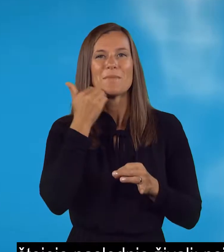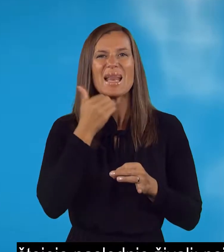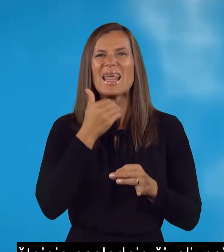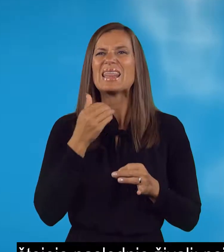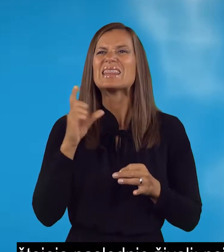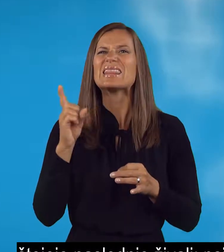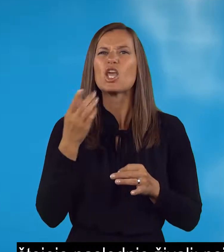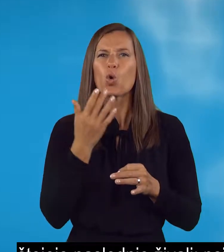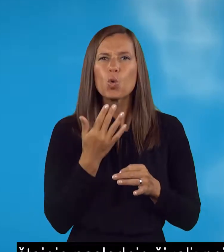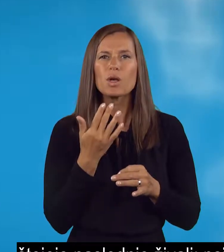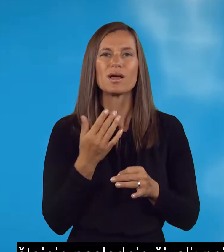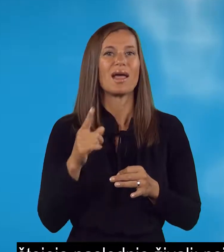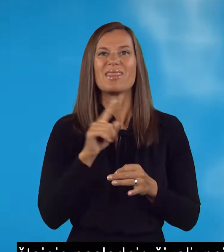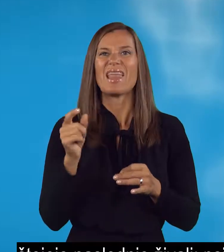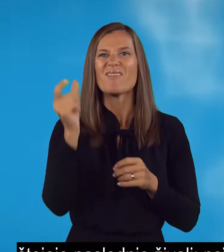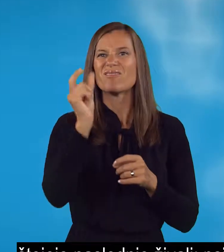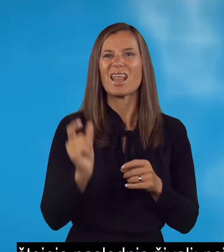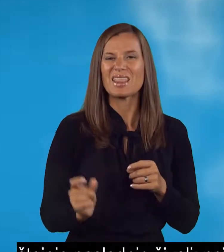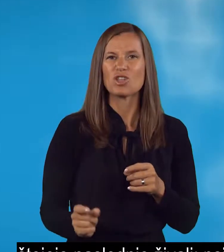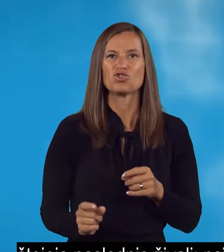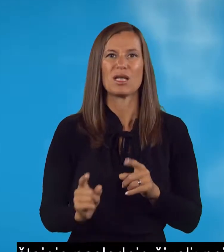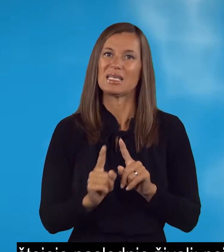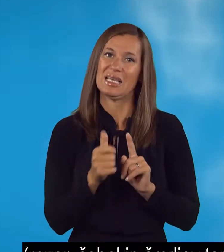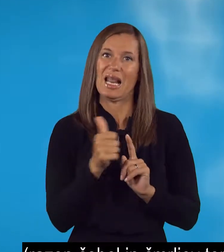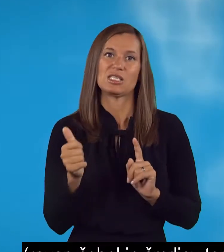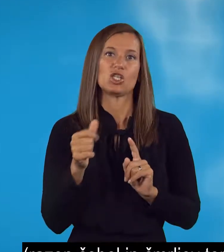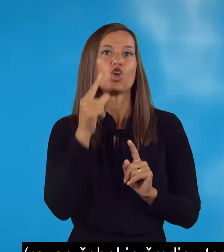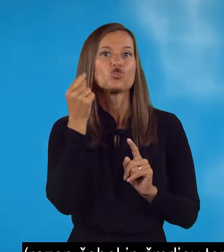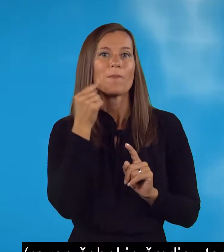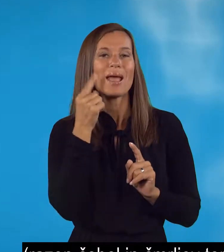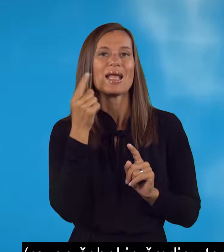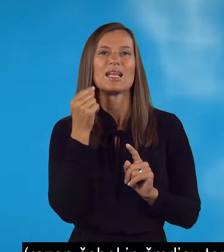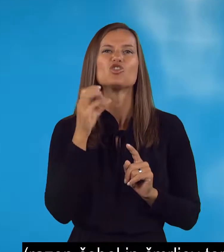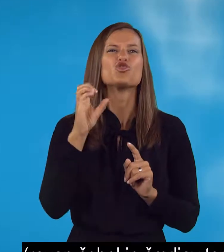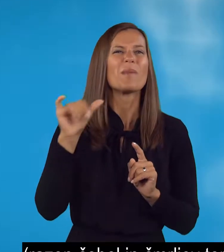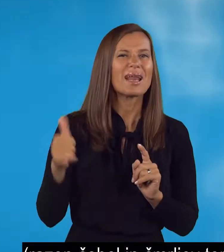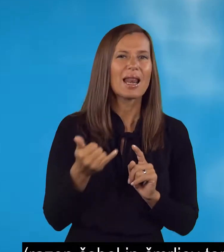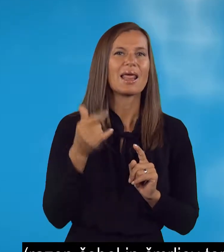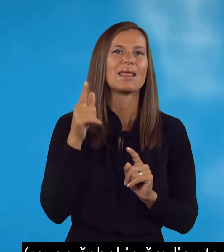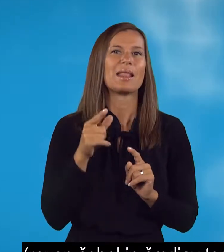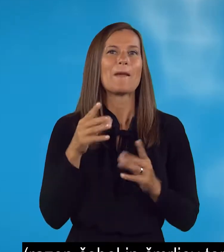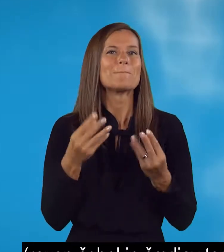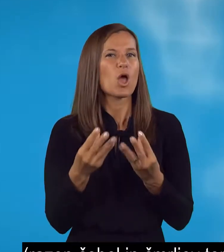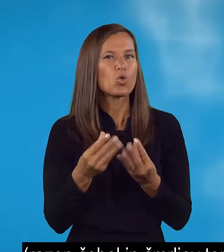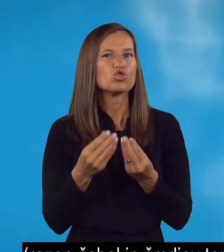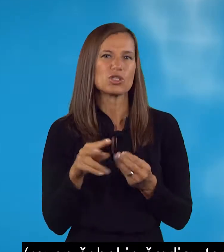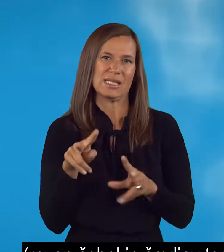dihurji, nevretenčarji, razen čebel in čmrljev ter mehkužcev in rakov,